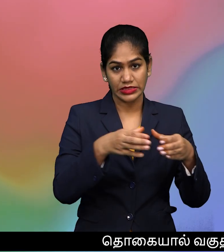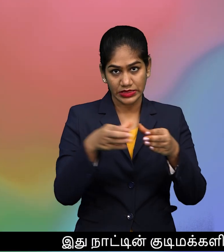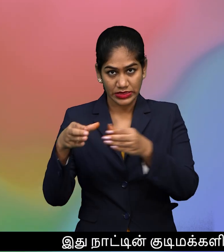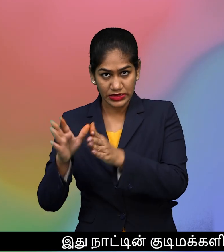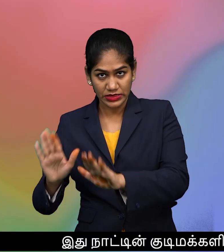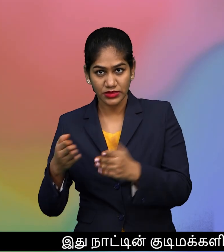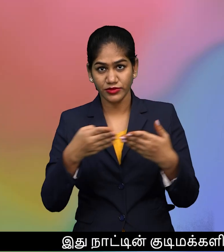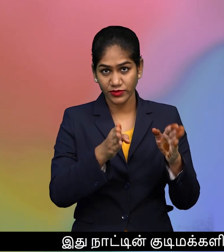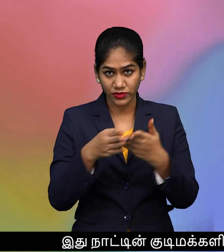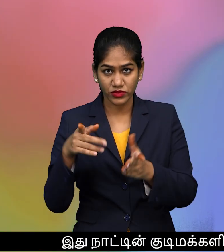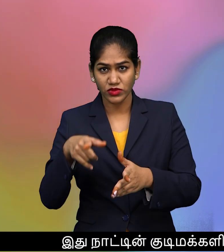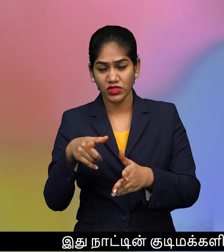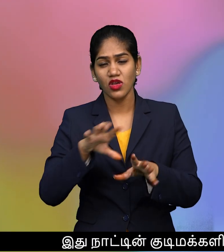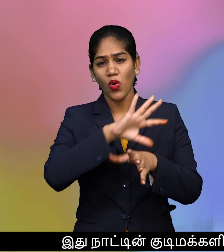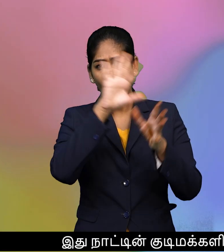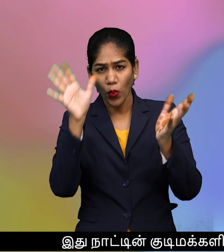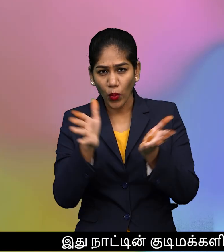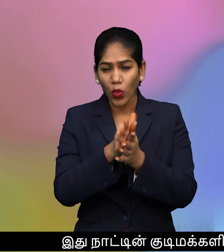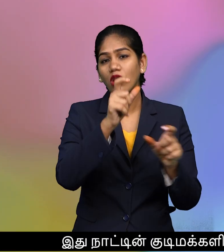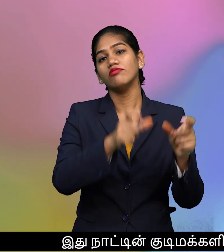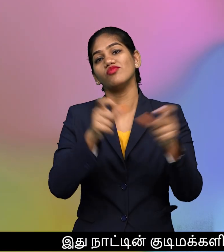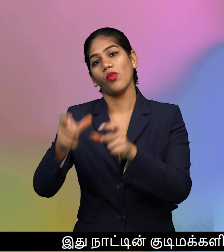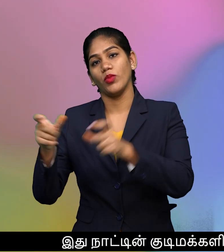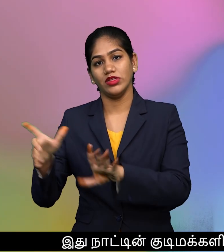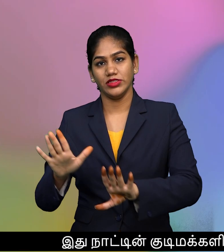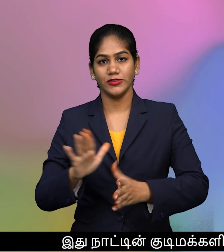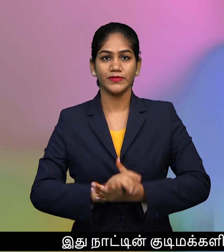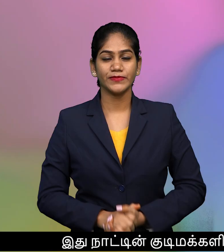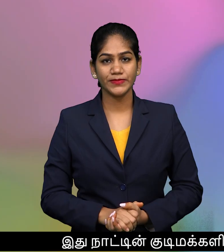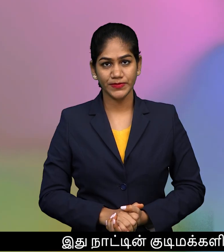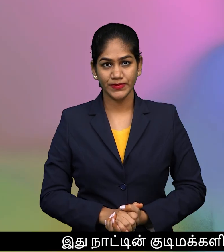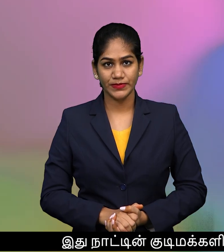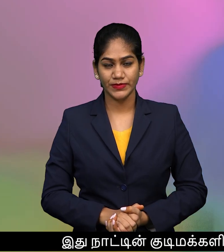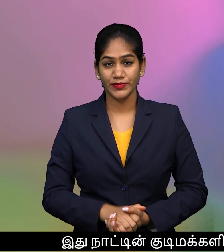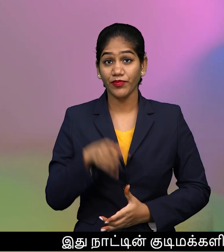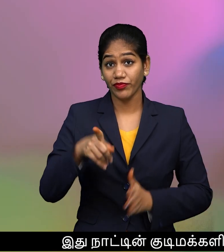இது நாட்டின் குடிமக்களின் வாழ்க்கை தரத்தை காட்டுகிறது.